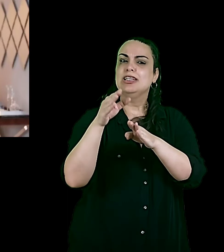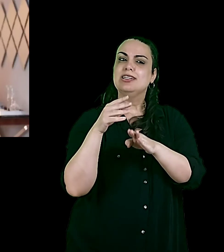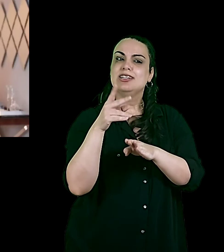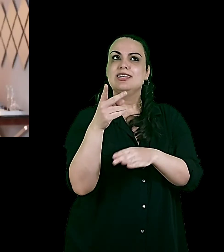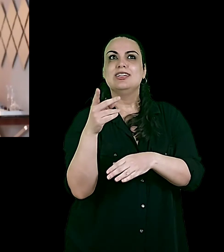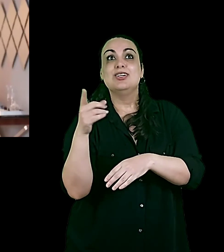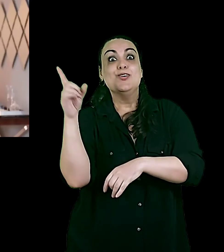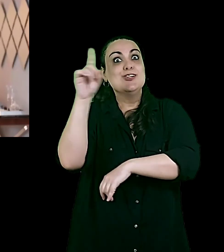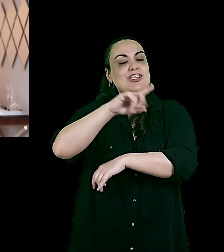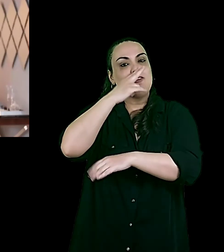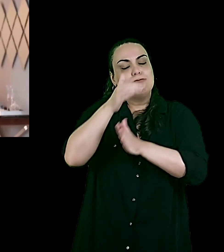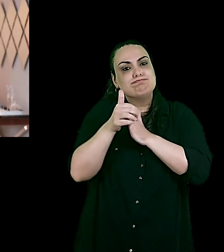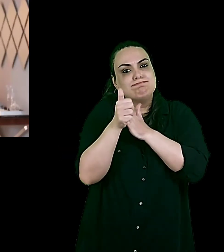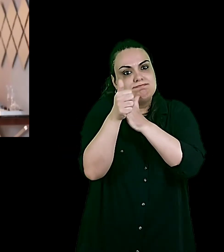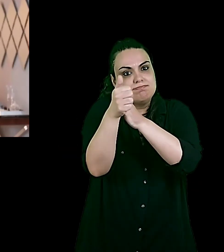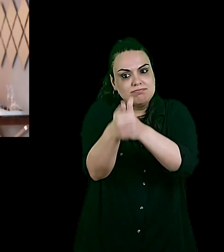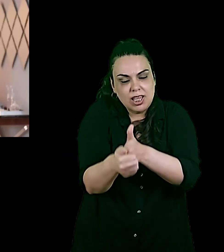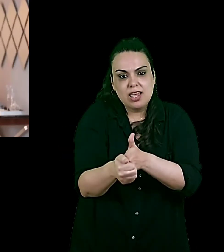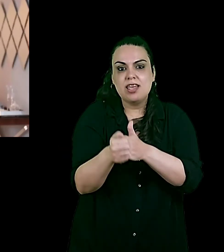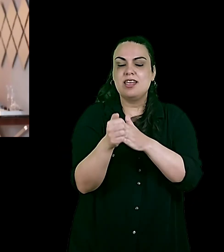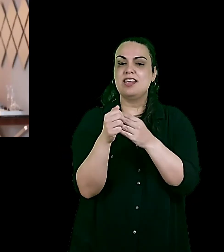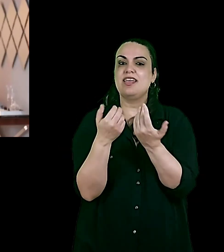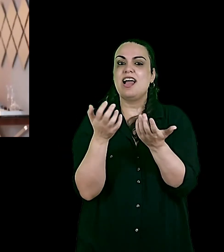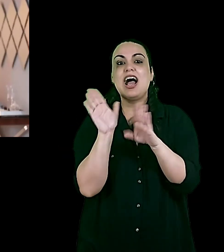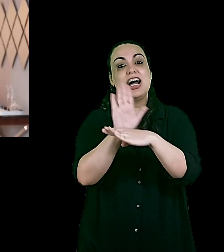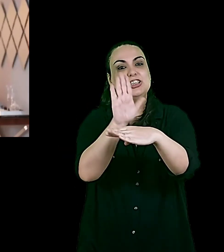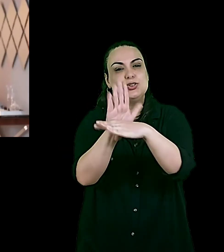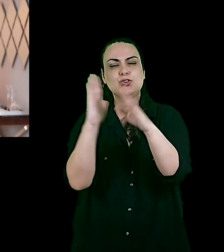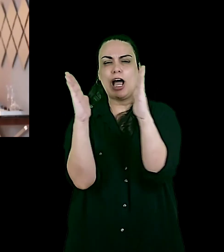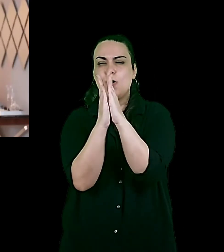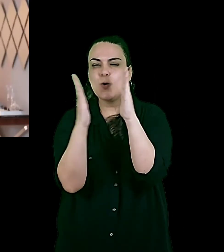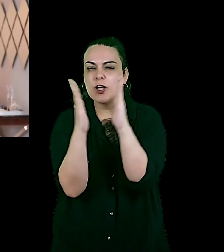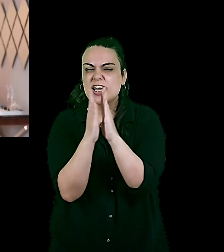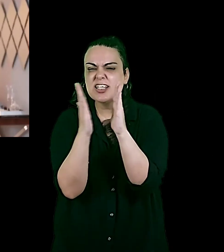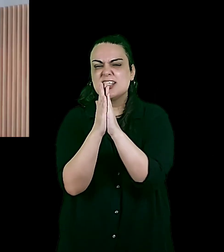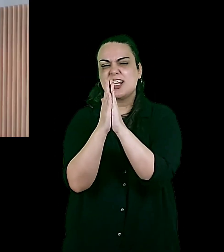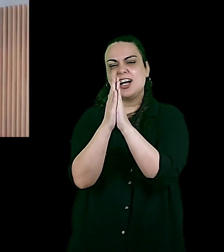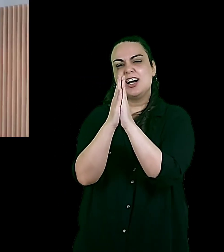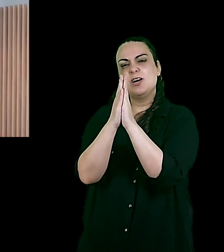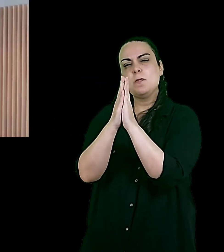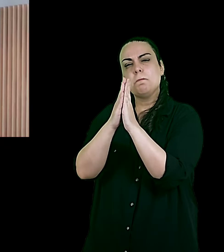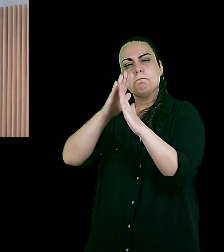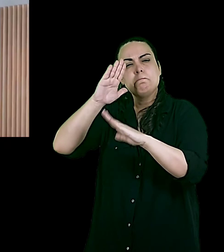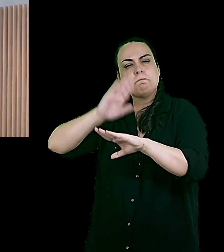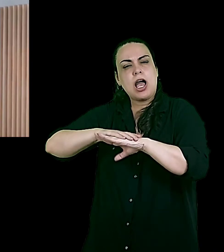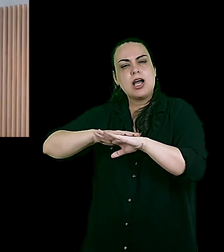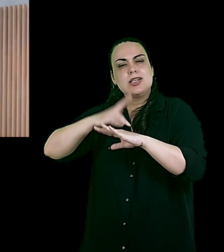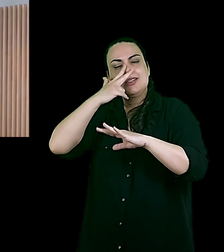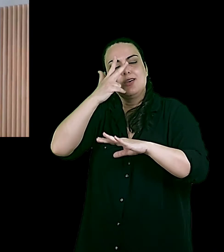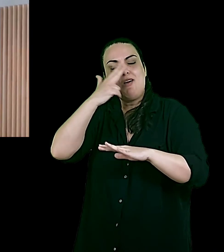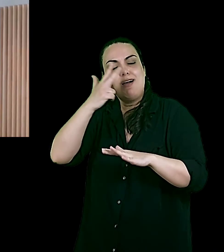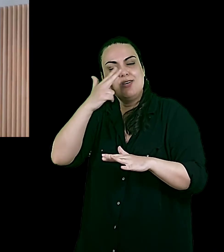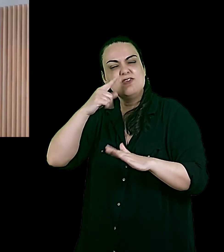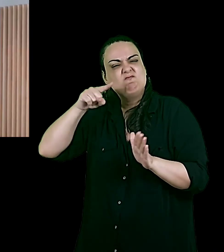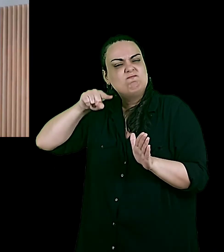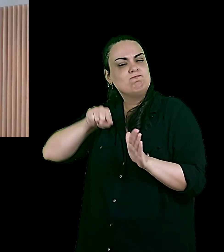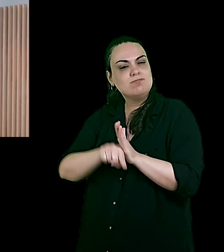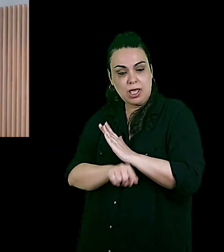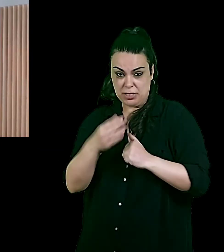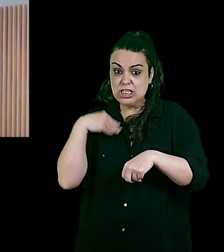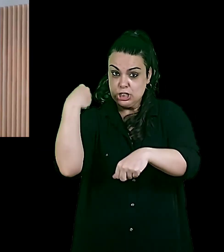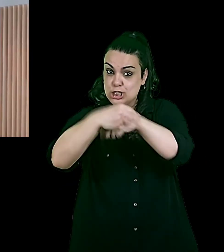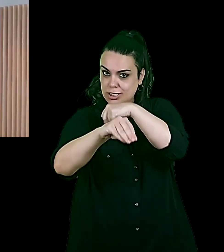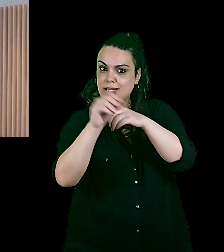sabe? Te influencia a fazer uma oração com a ajuda do Espírito Santo mais eficiente, mais